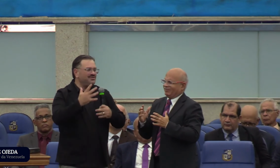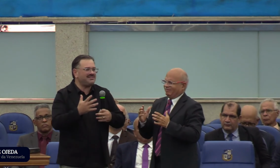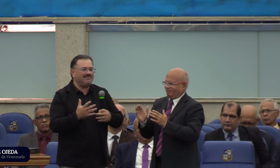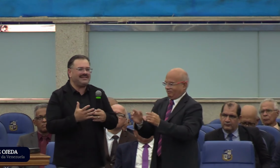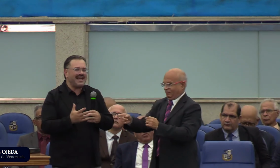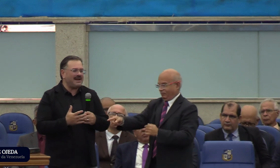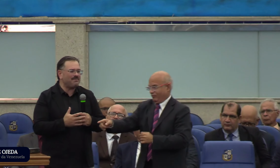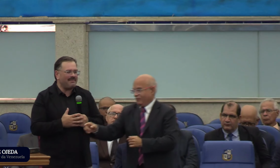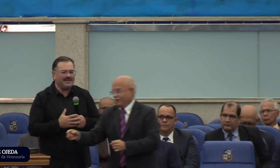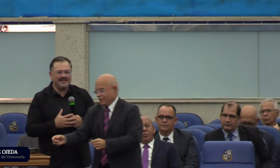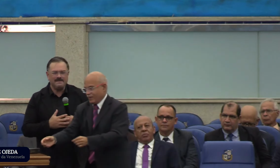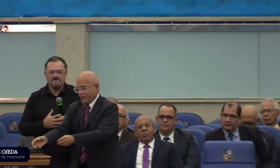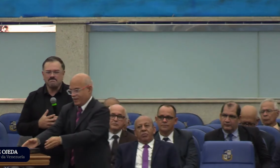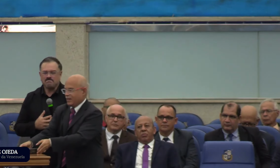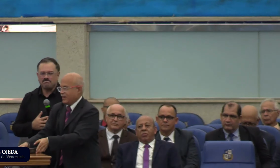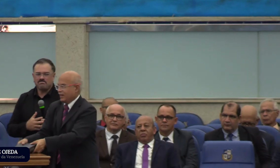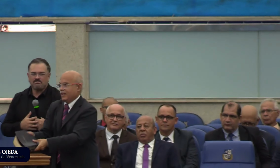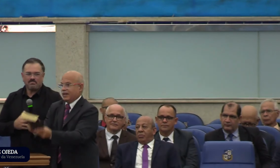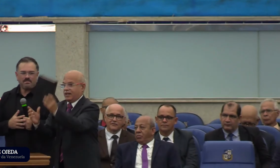espaço no cemitério para mim.